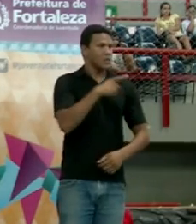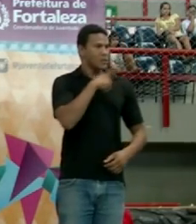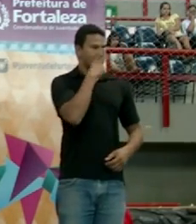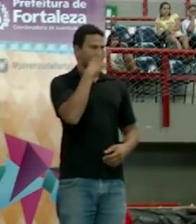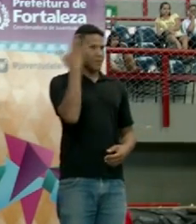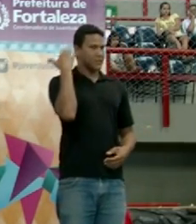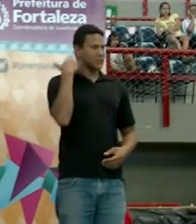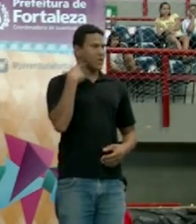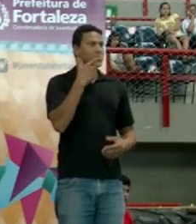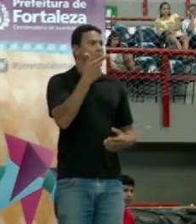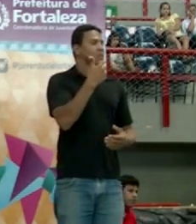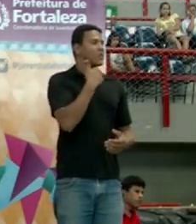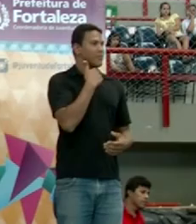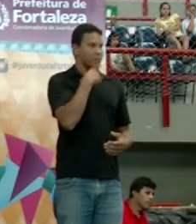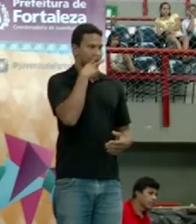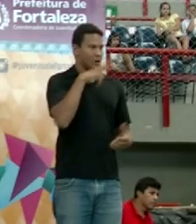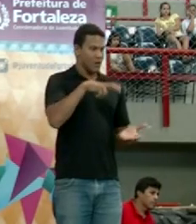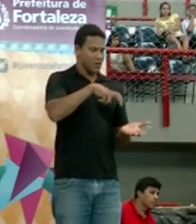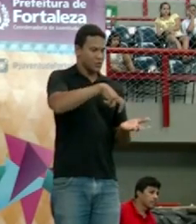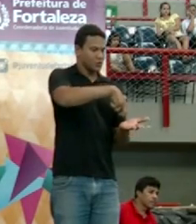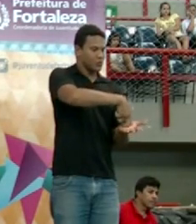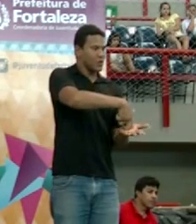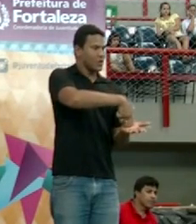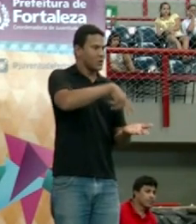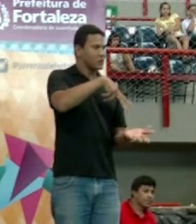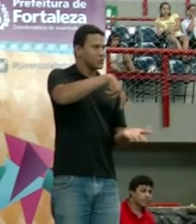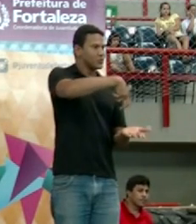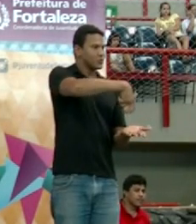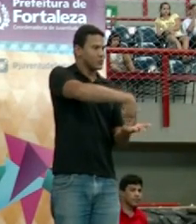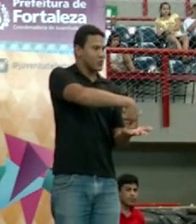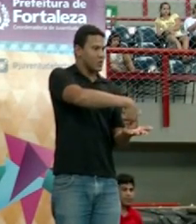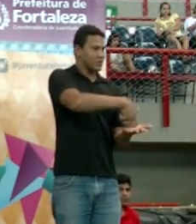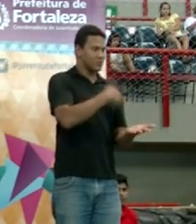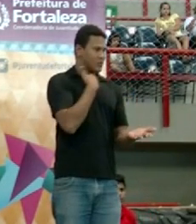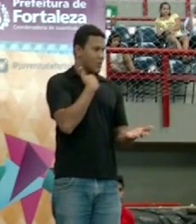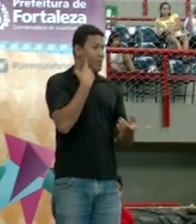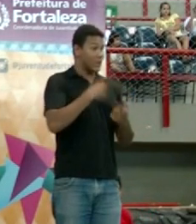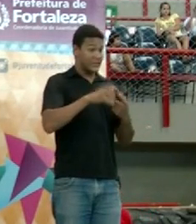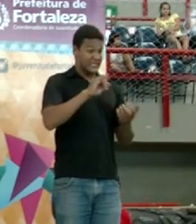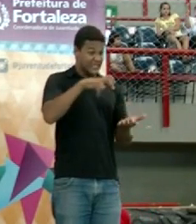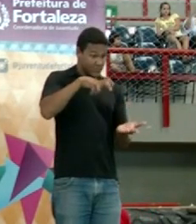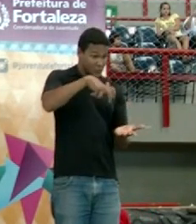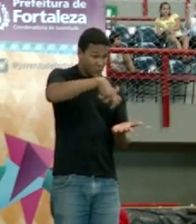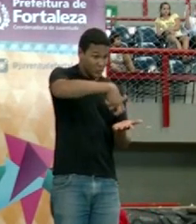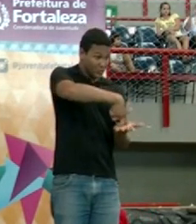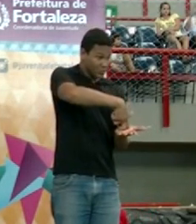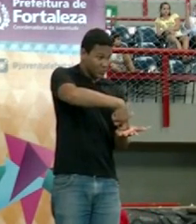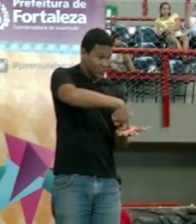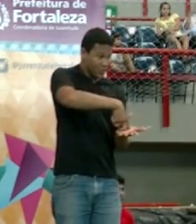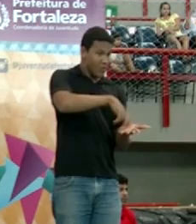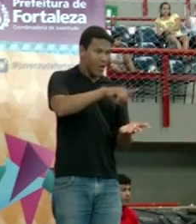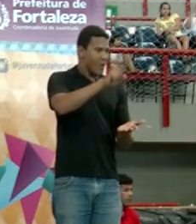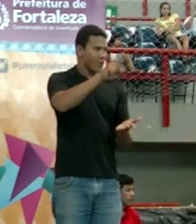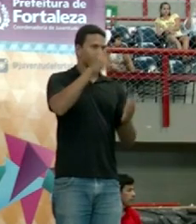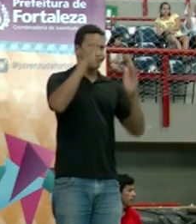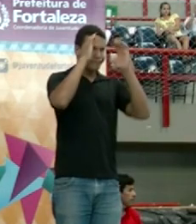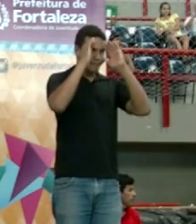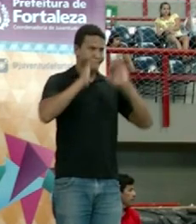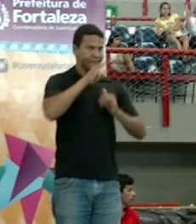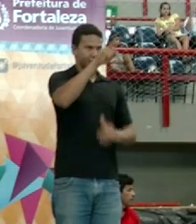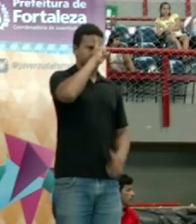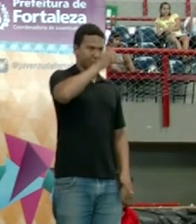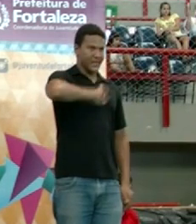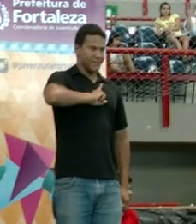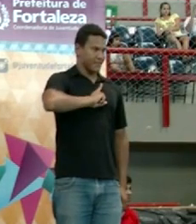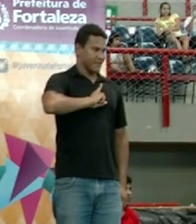do outro. Quando você fica de joelho, você está dizendo que a pessoa manda em você. Então ficar de joelho é tô dizendo assim: ó, você manda